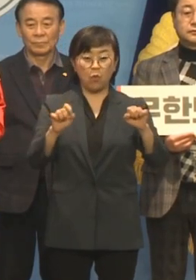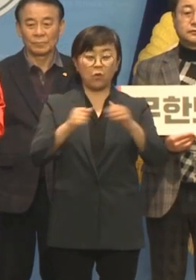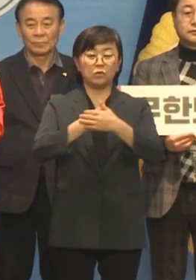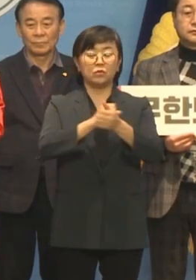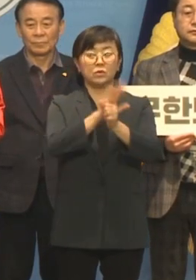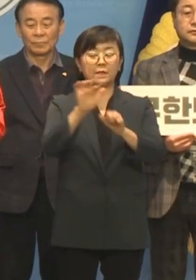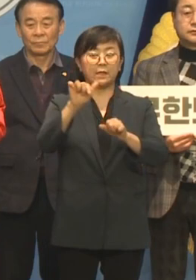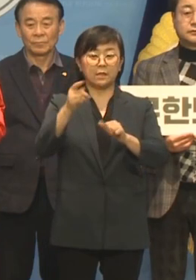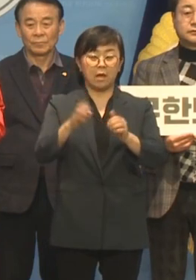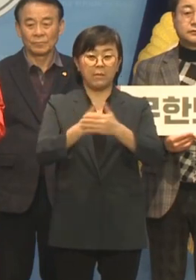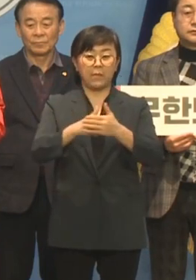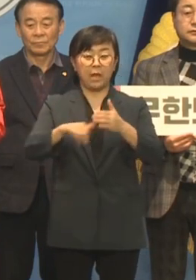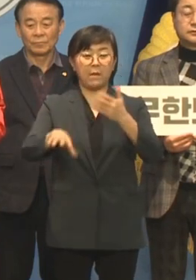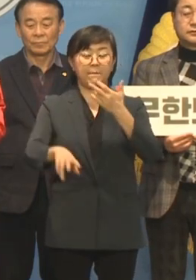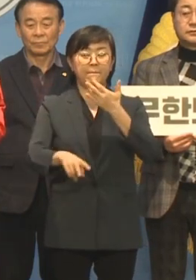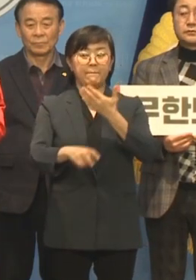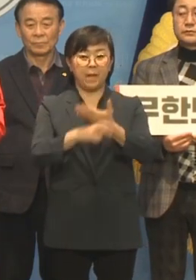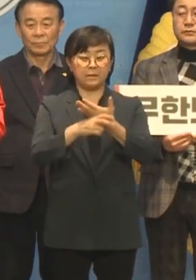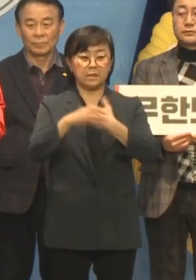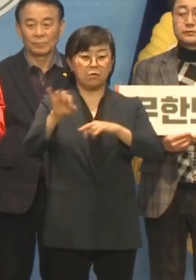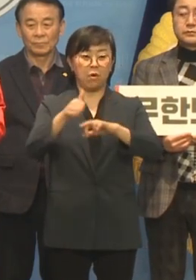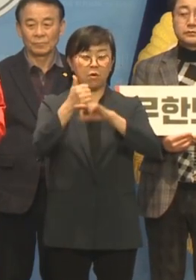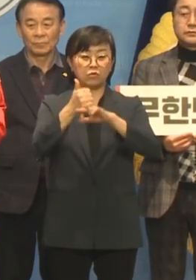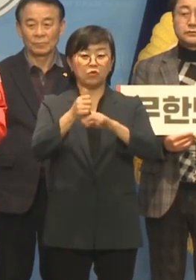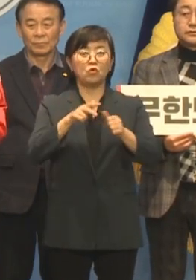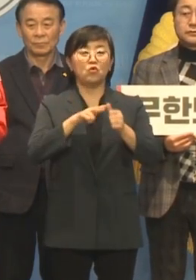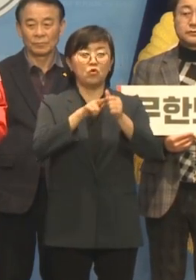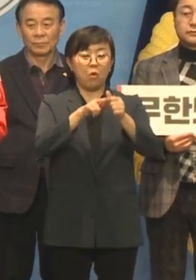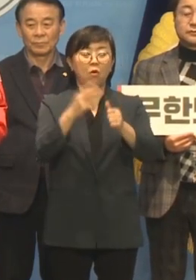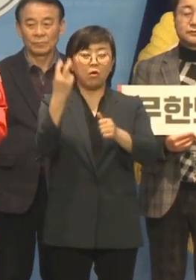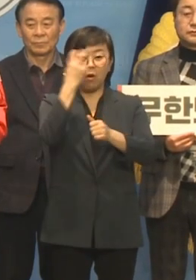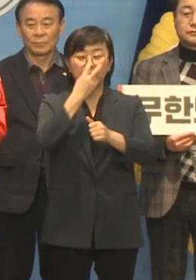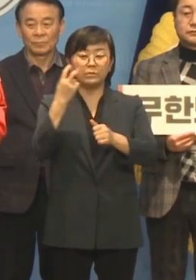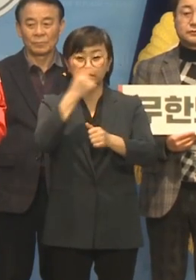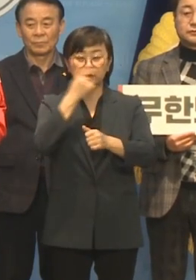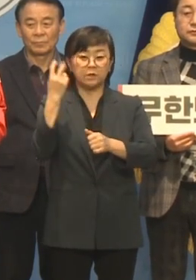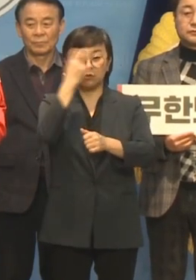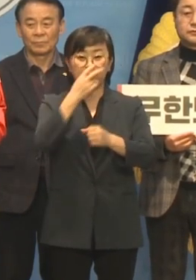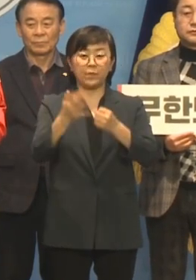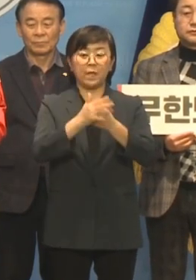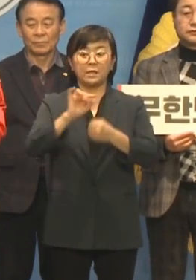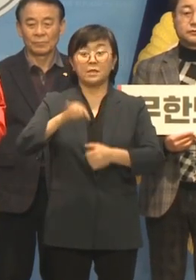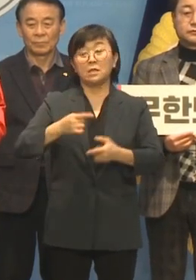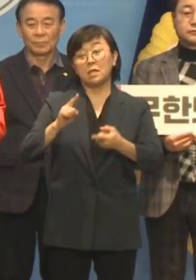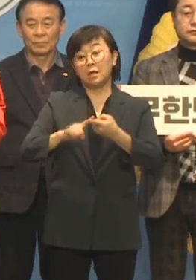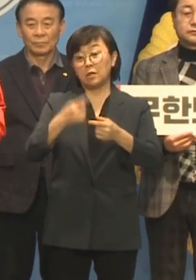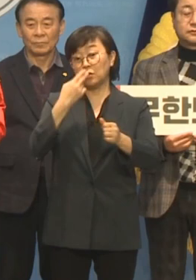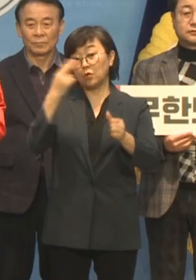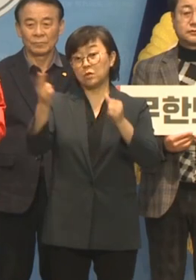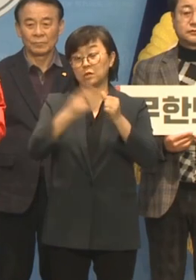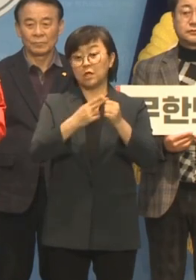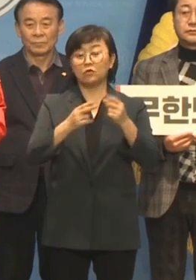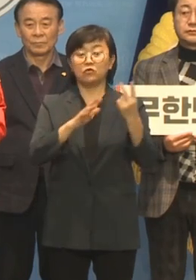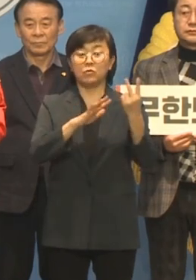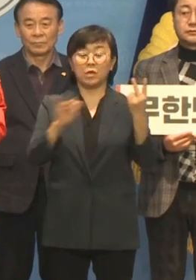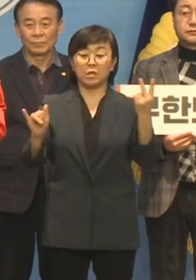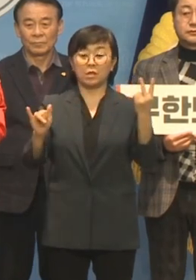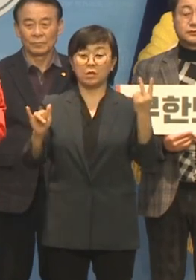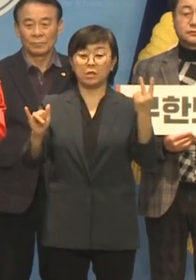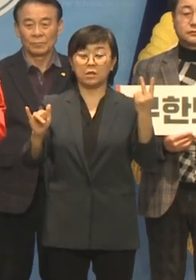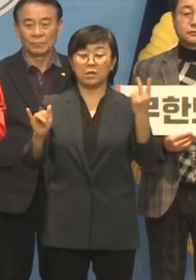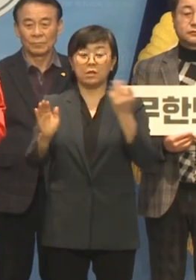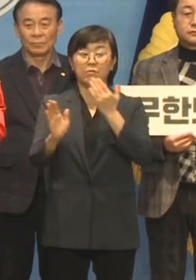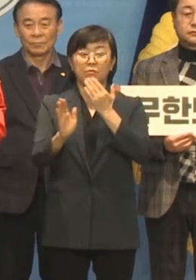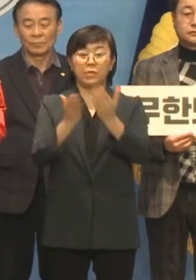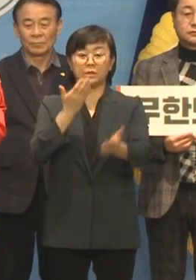동작갑의 반치광은 민주당 후보 검증위원장 자리에 앉아서 자신에 대한 도전자 2명한테 모두